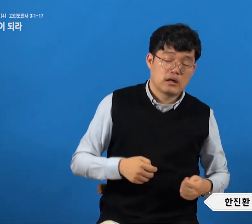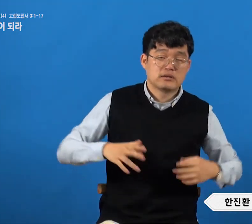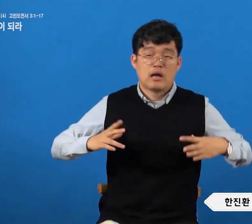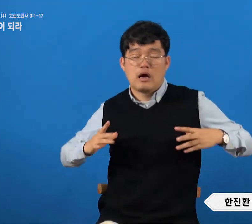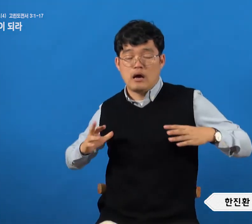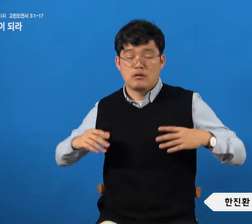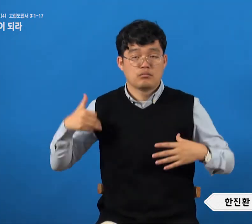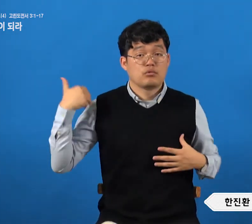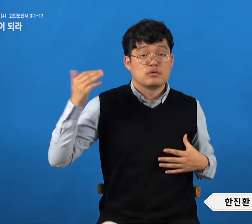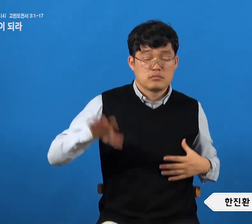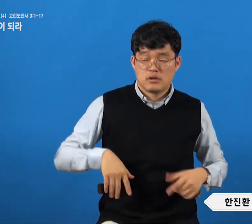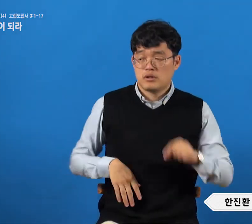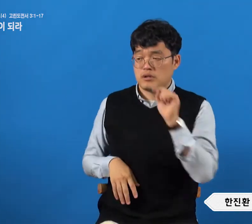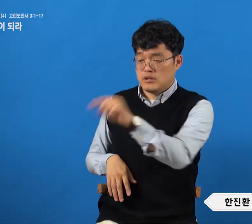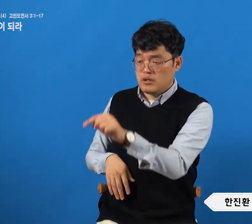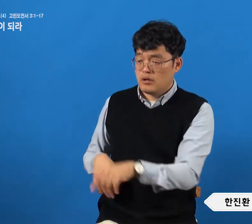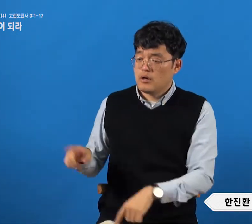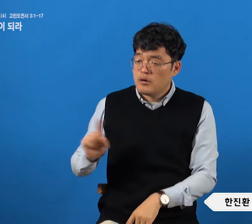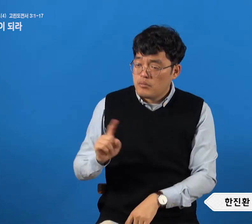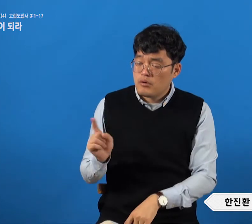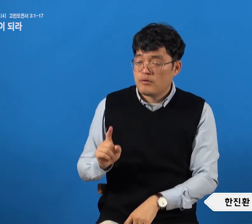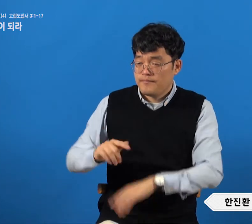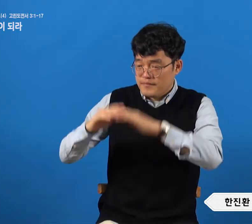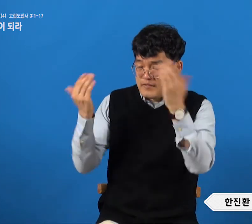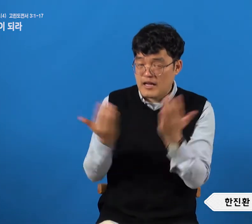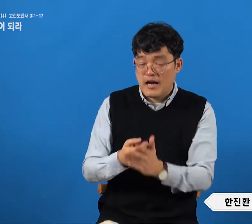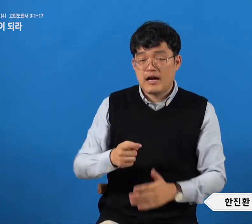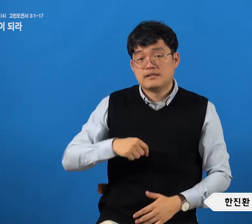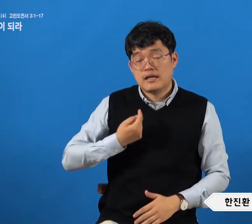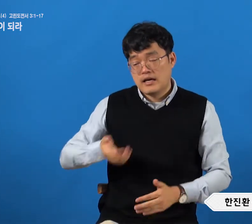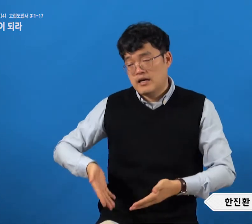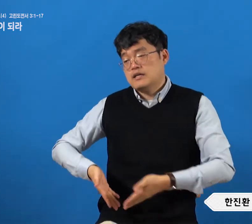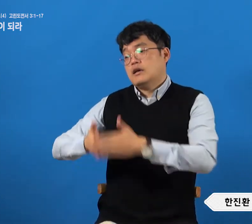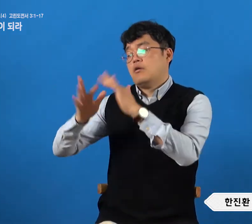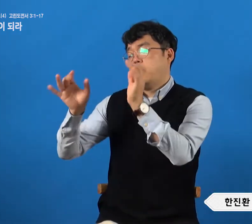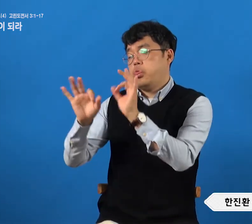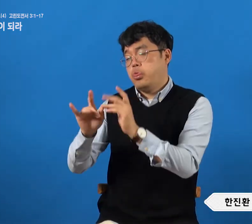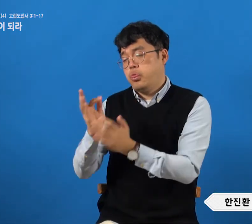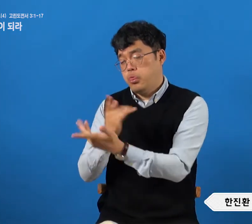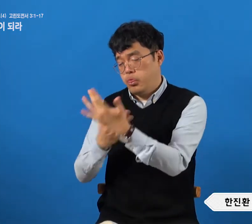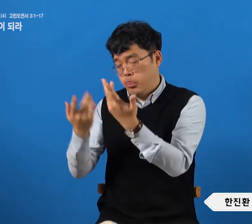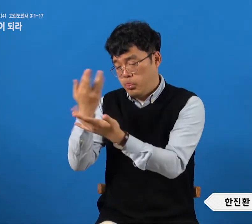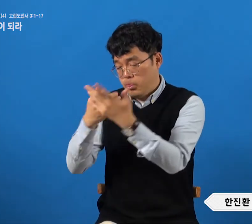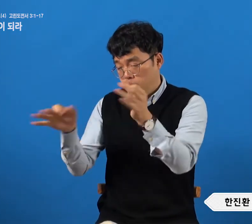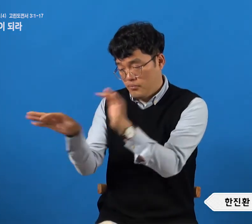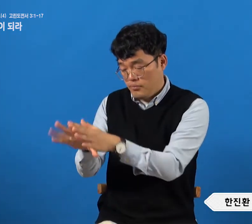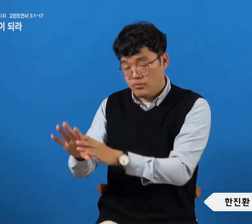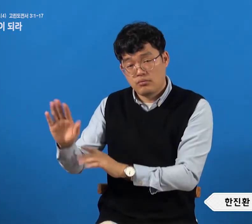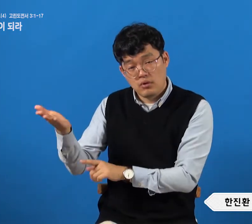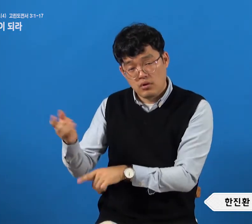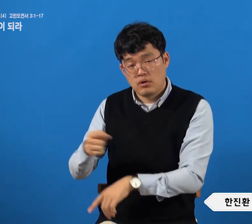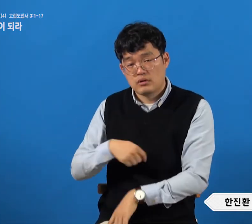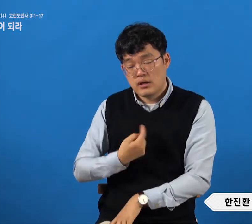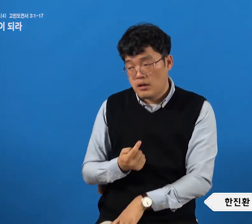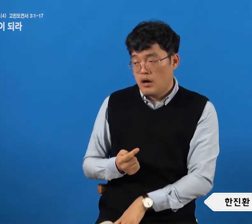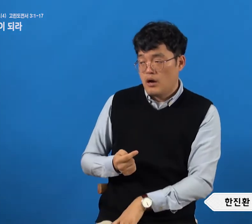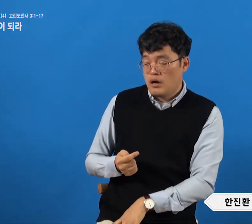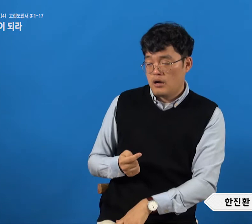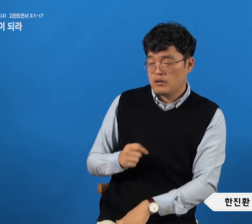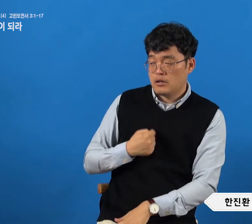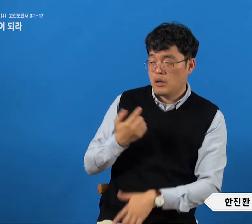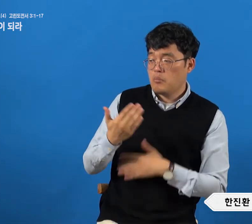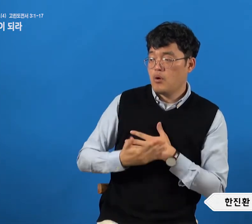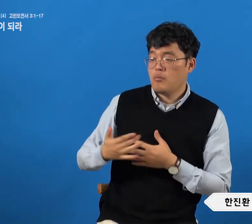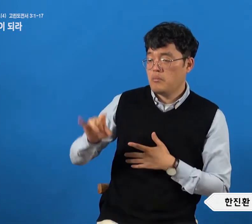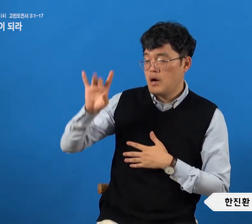했다 자랑할지 모르지만은 아니다. 다 자기가 세운 거 불타 없어질 것이고 자기는 겨우